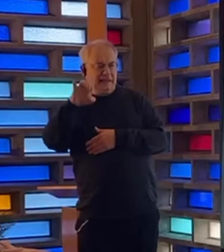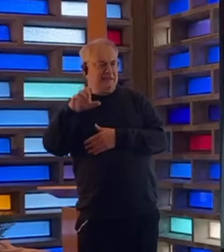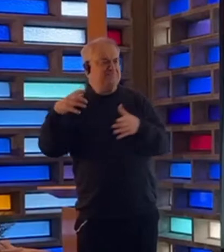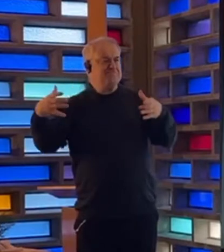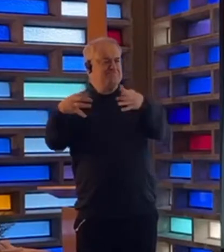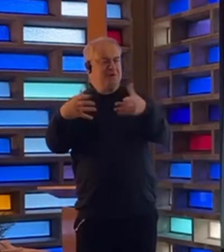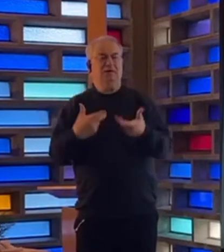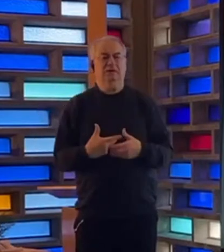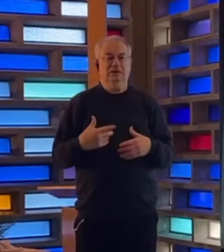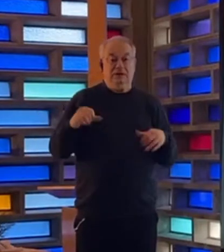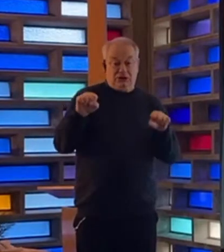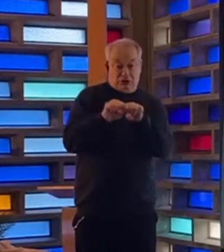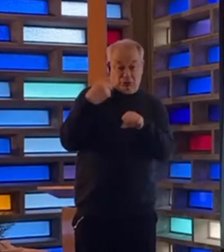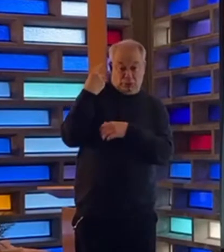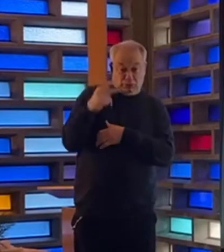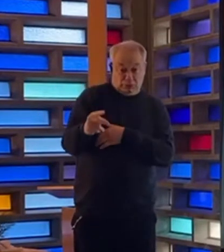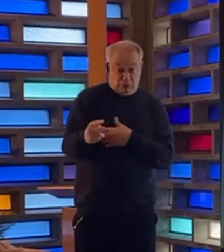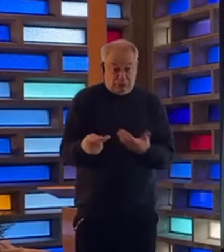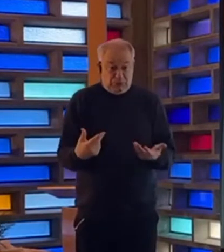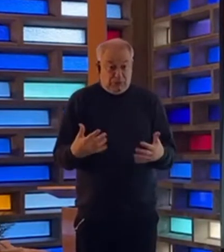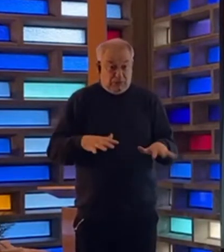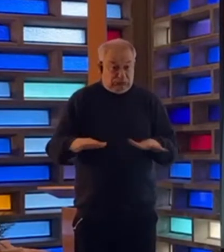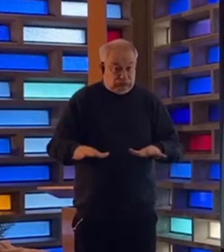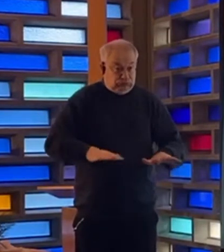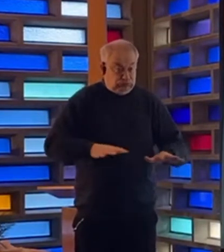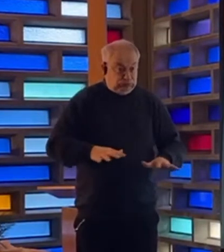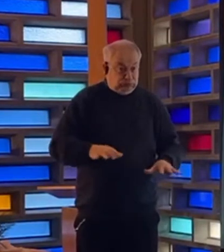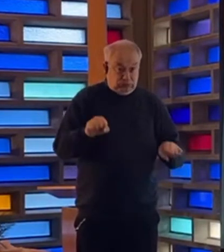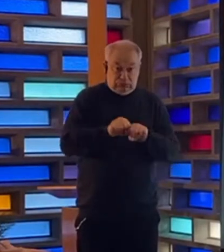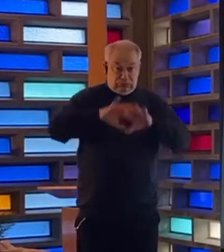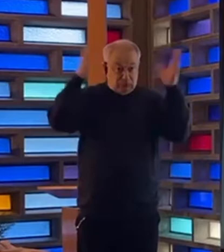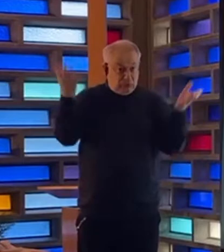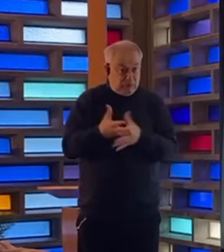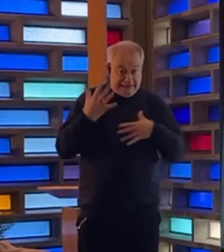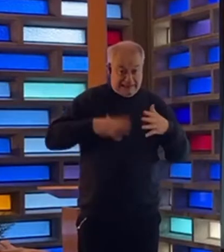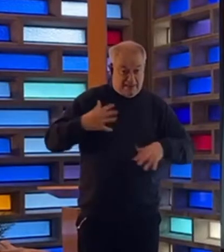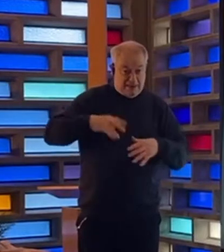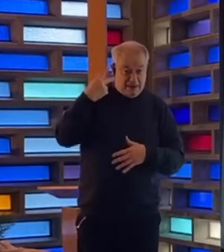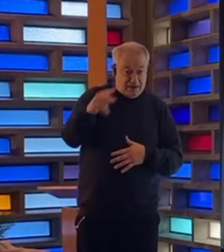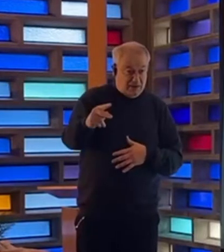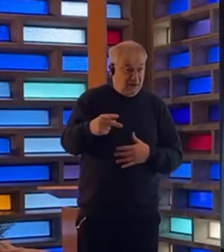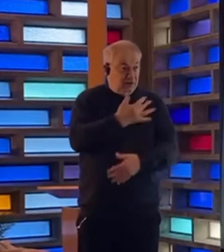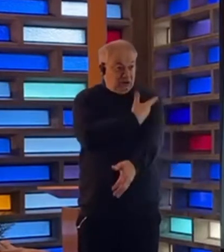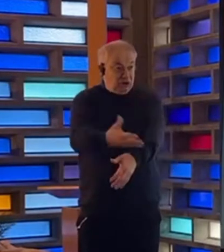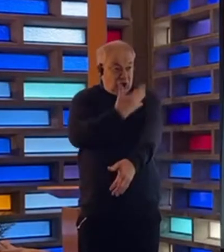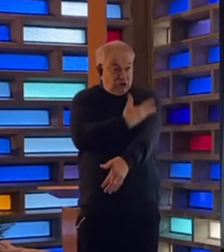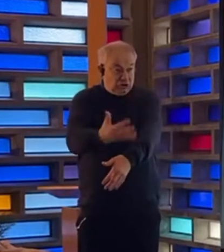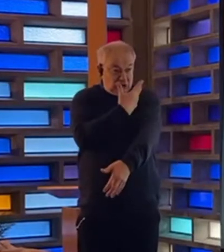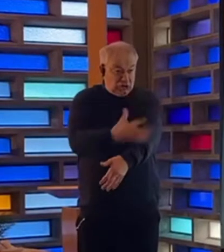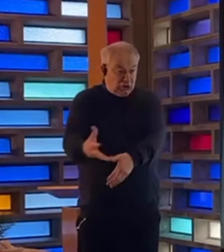chaussures des ennemis qui font trembler le sol, tous les habits couverts de sang sont dévorés par